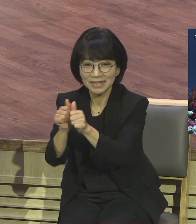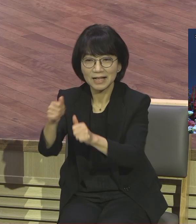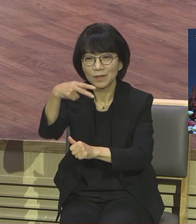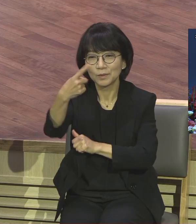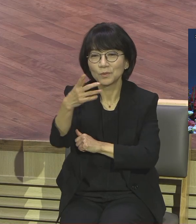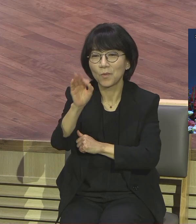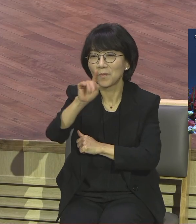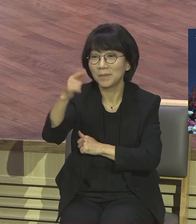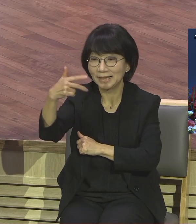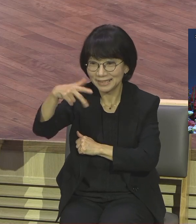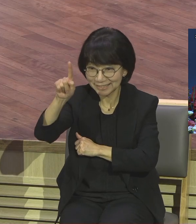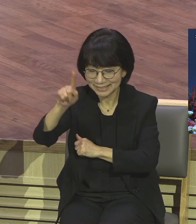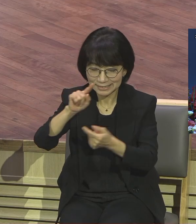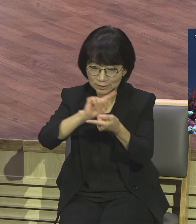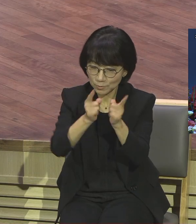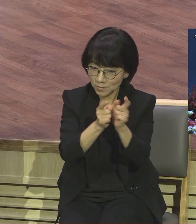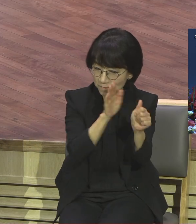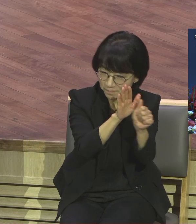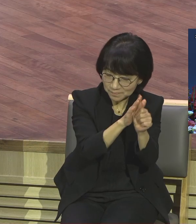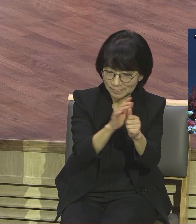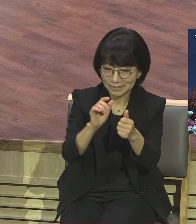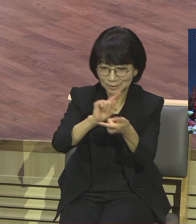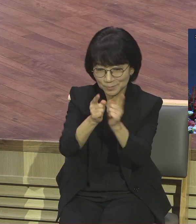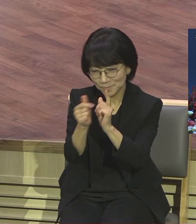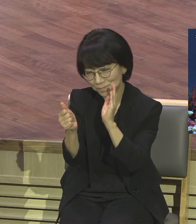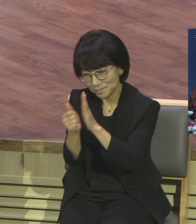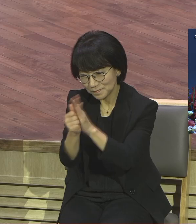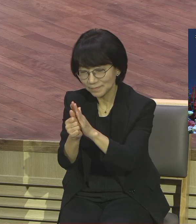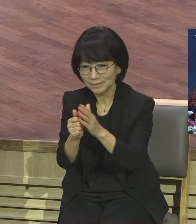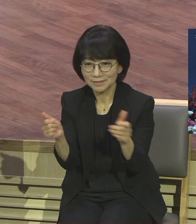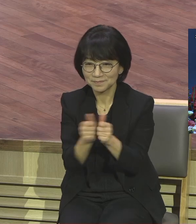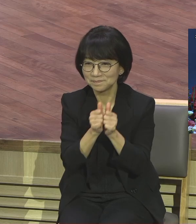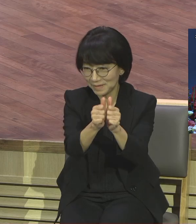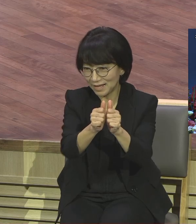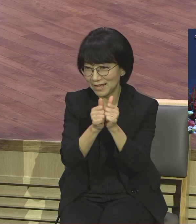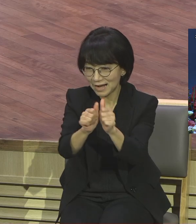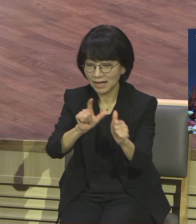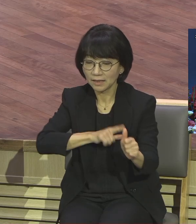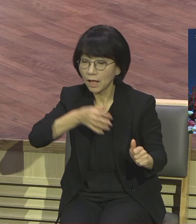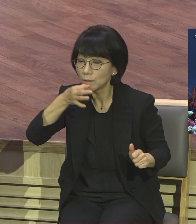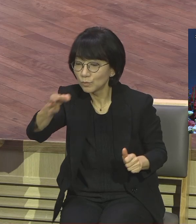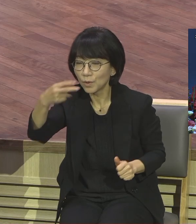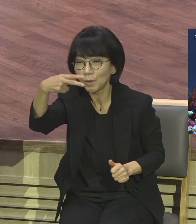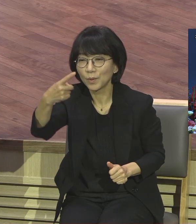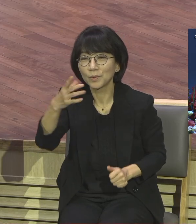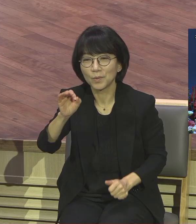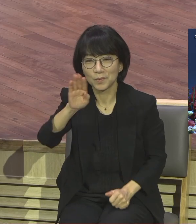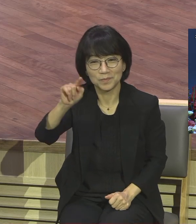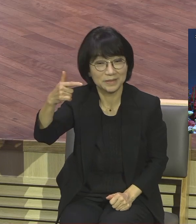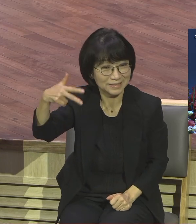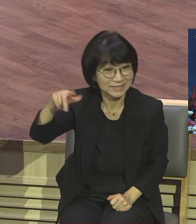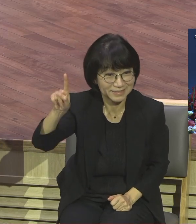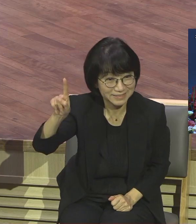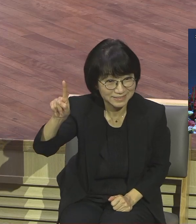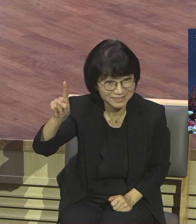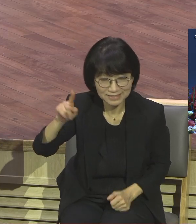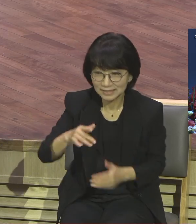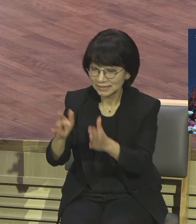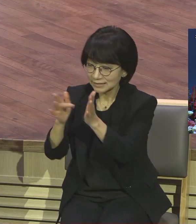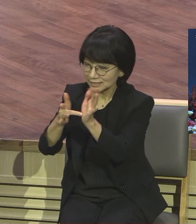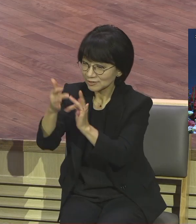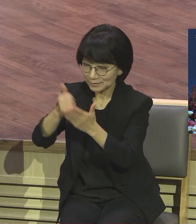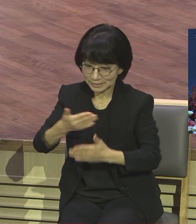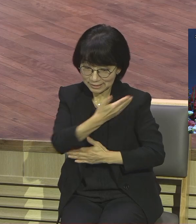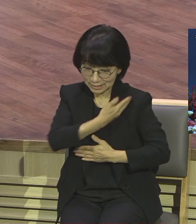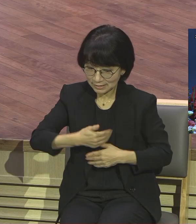서로에게 힘이 되어주는 존재라는 의미입니다. 예수님께서 제자들을 파송하고 70인을 파송할